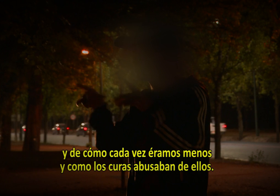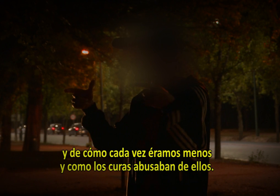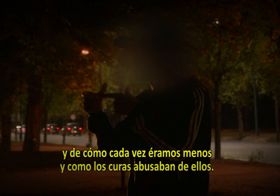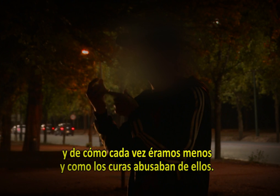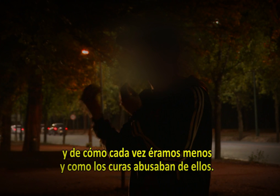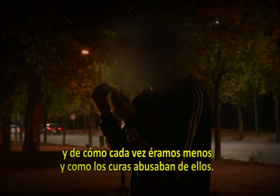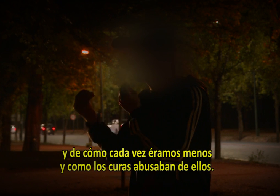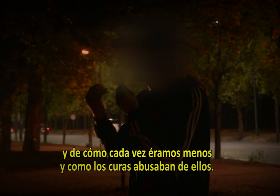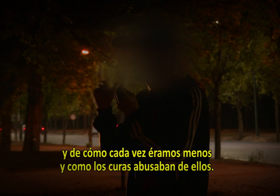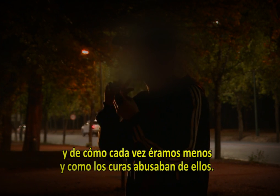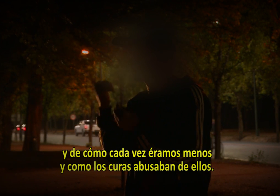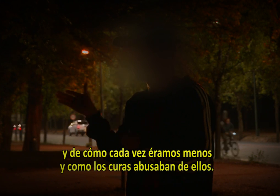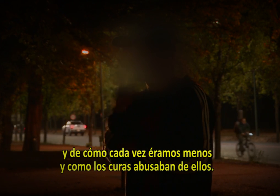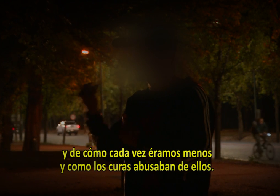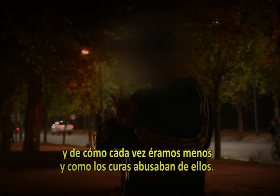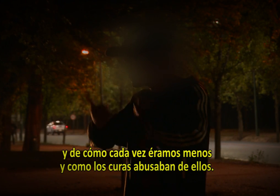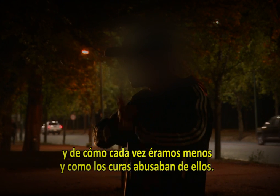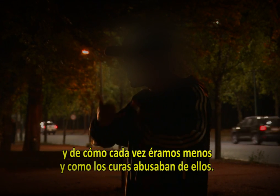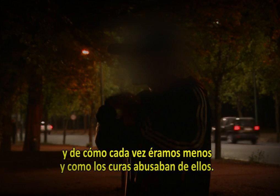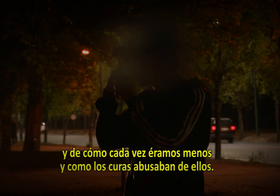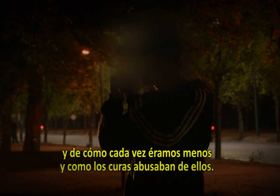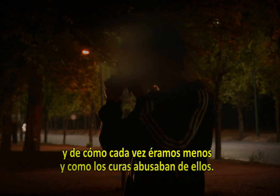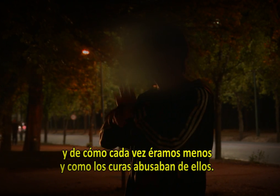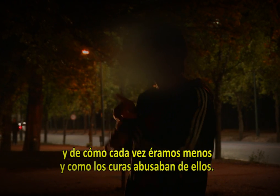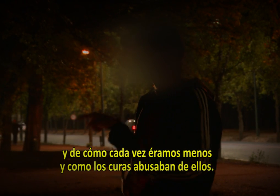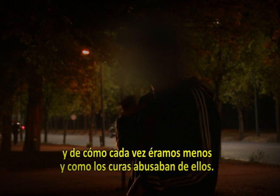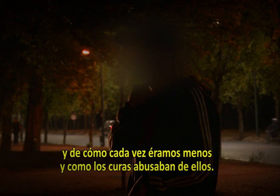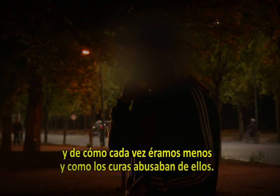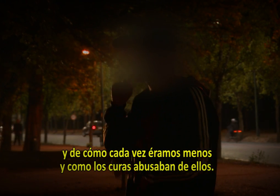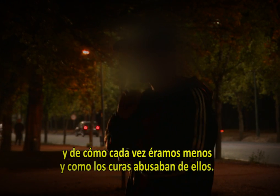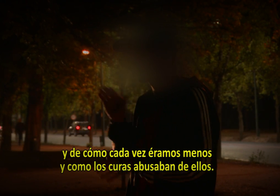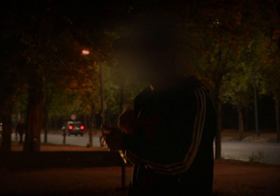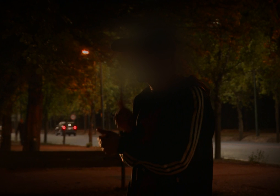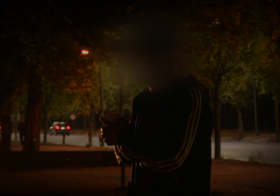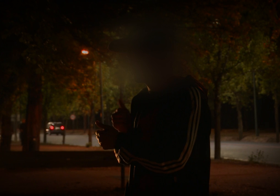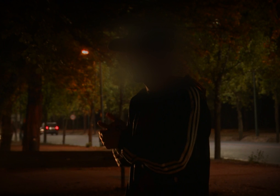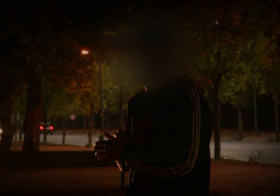cómo cada vez éramos menos y cómo los curas abusaban de ellos.